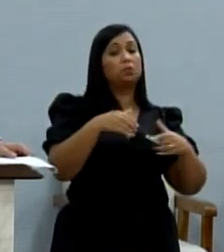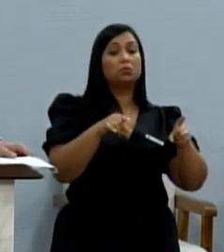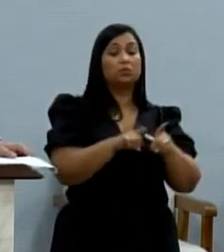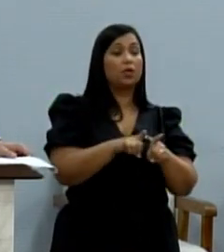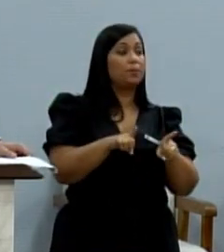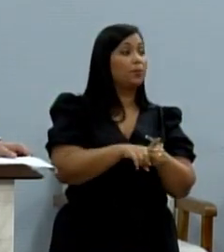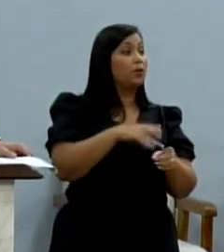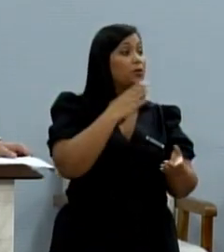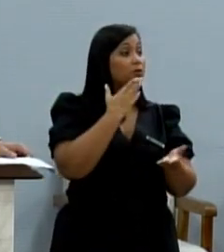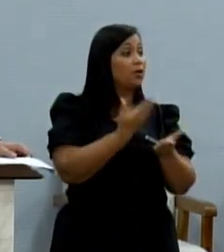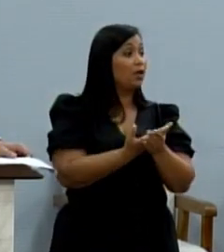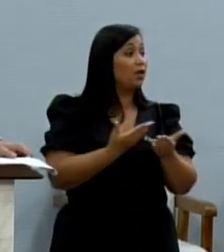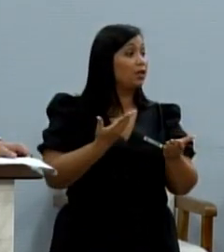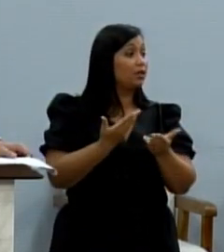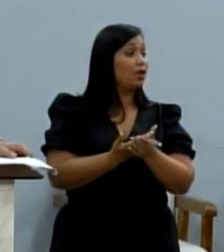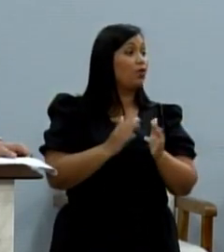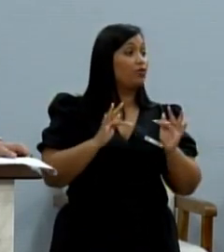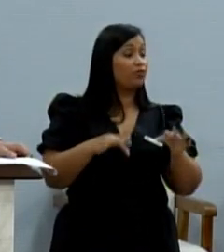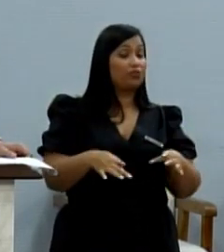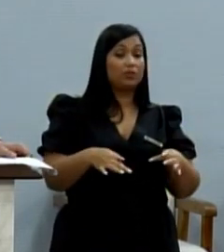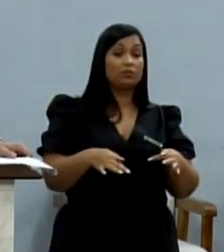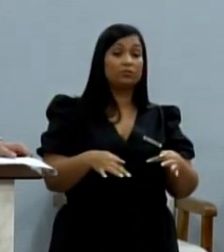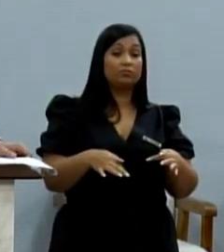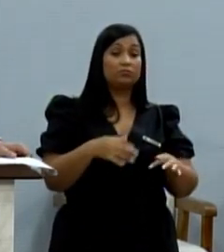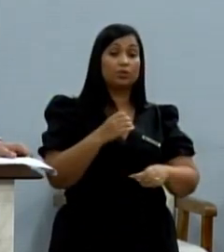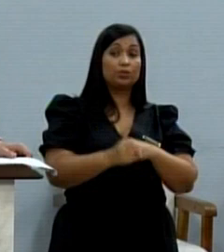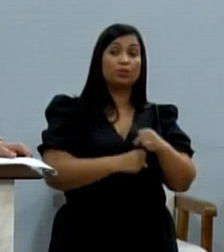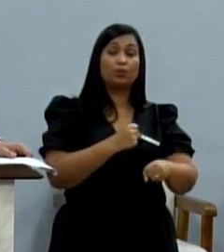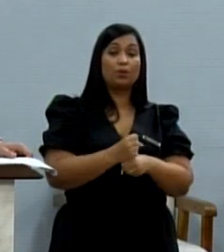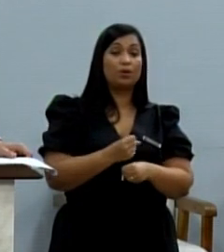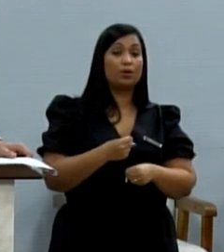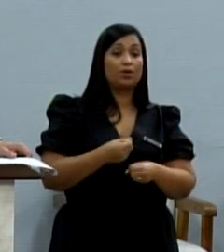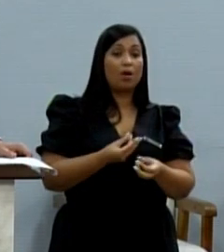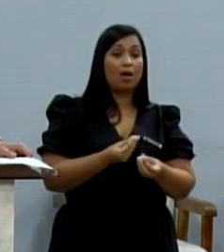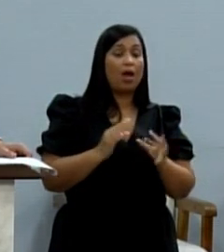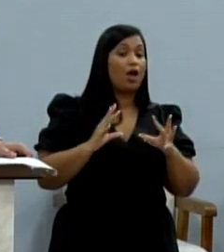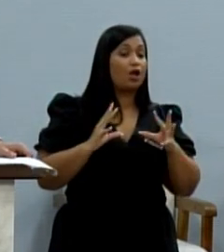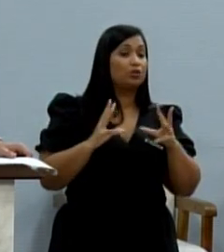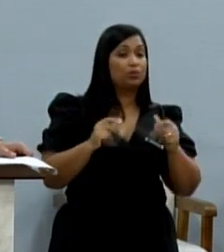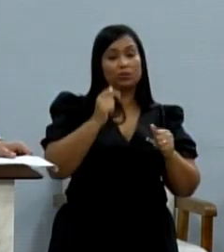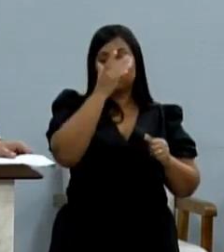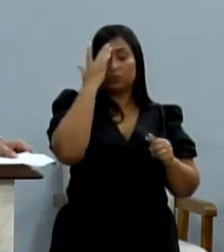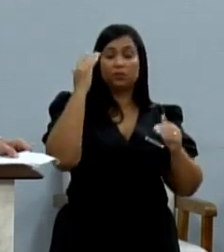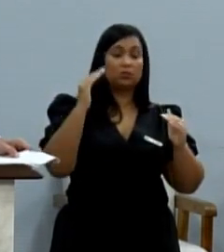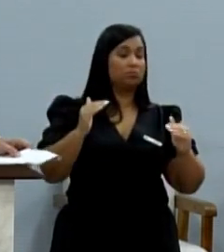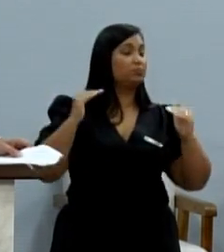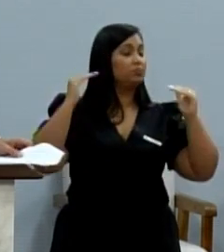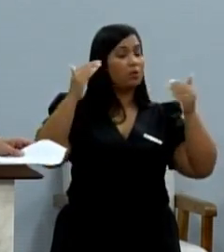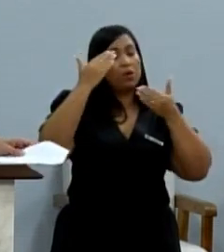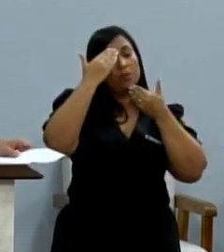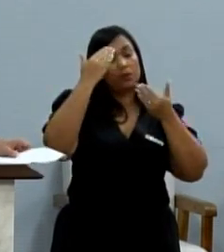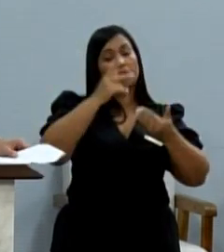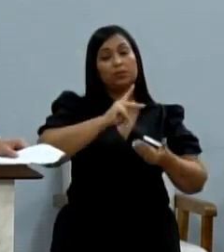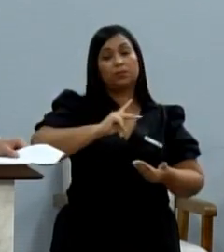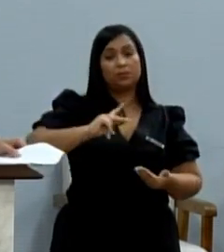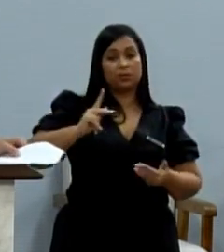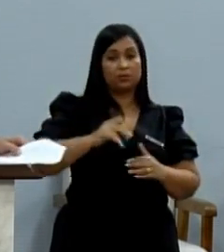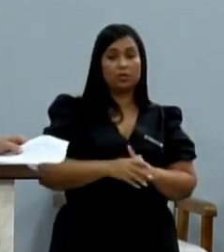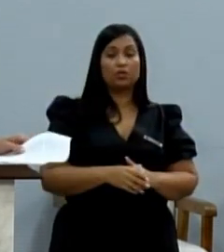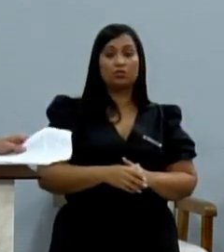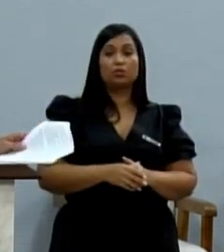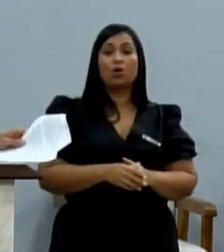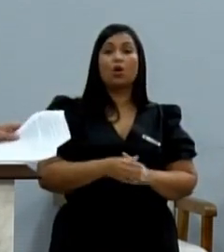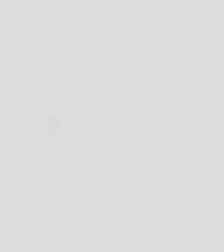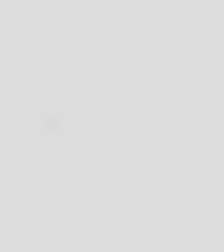eu tenho certeza que até o final do ano aí a gente vai passar aí para todas as nossas autoridades Muito obrigado Presidente e